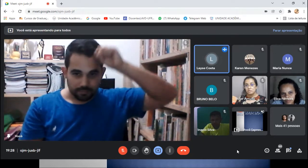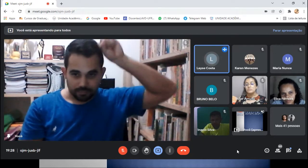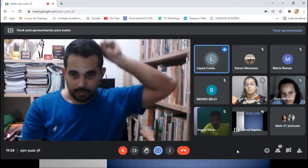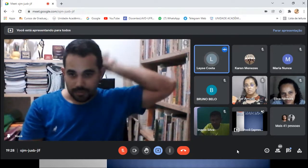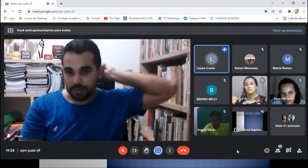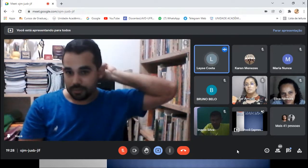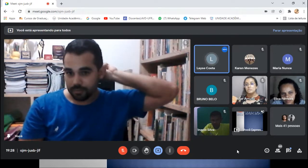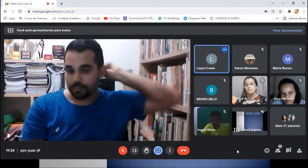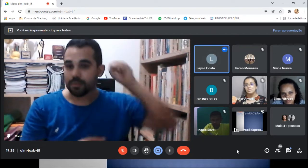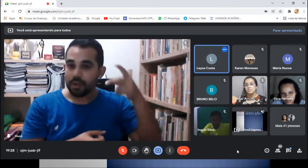Stoke.